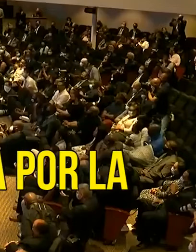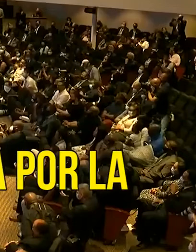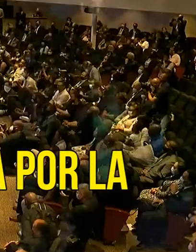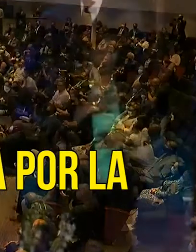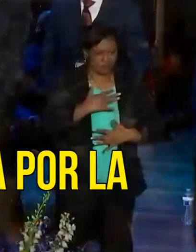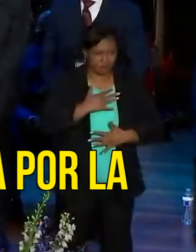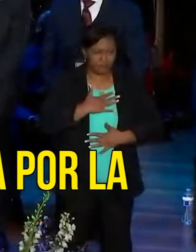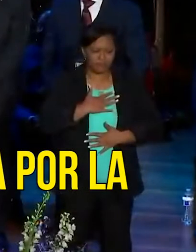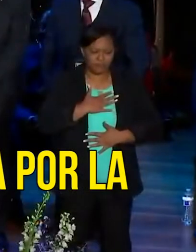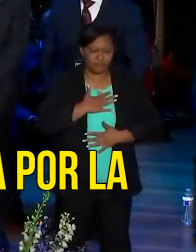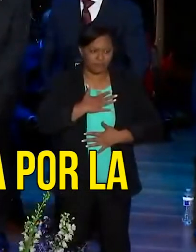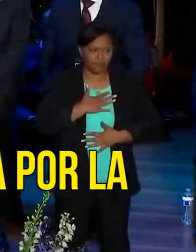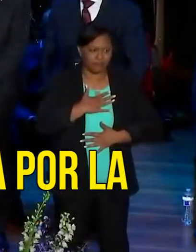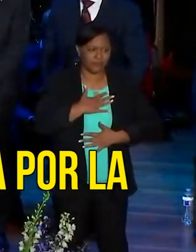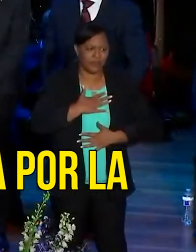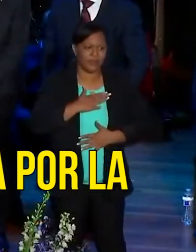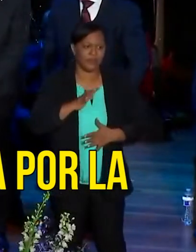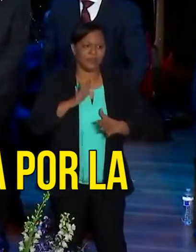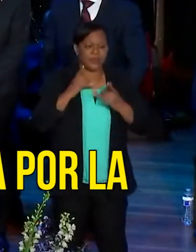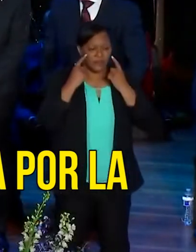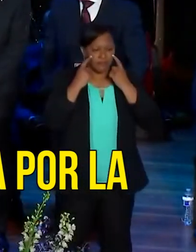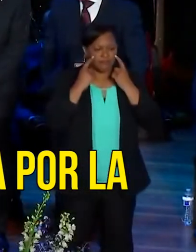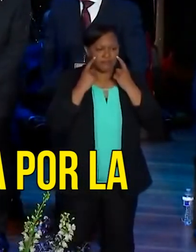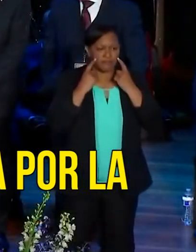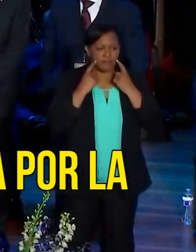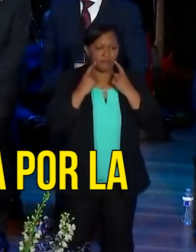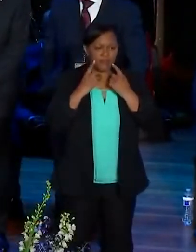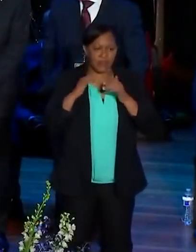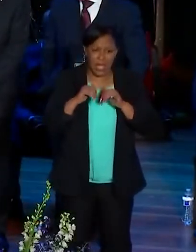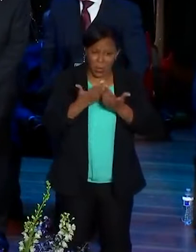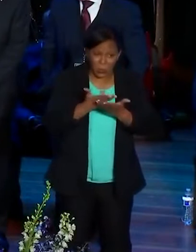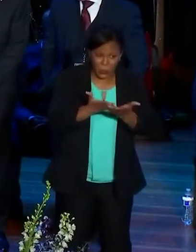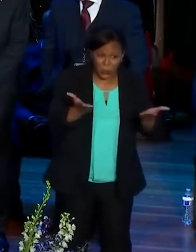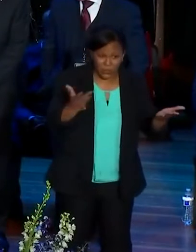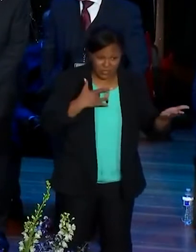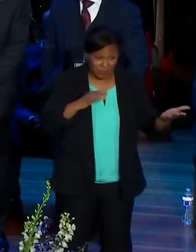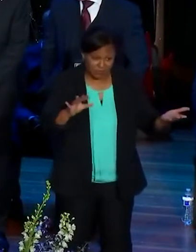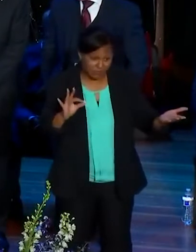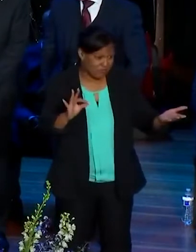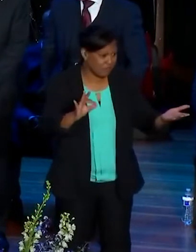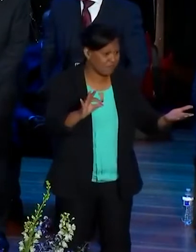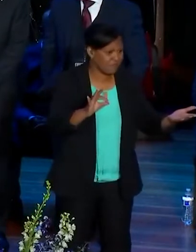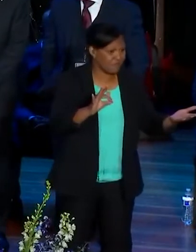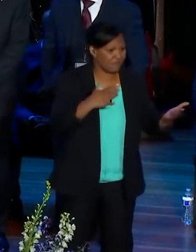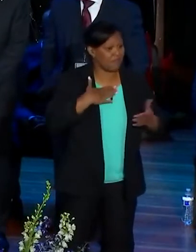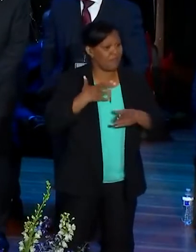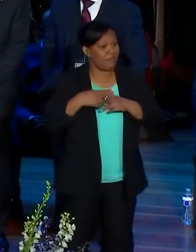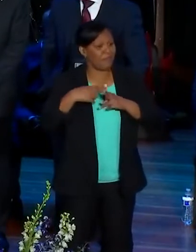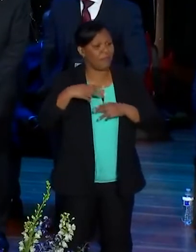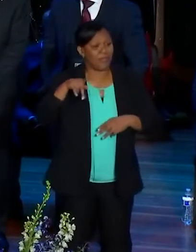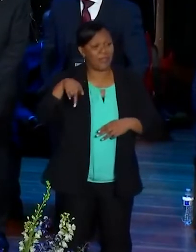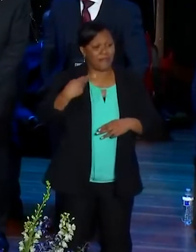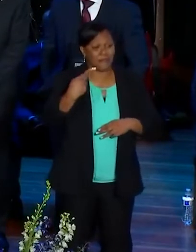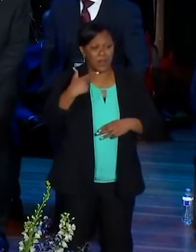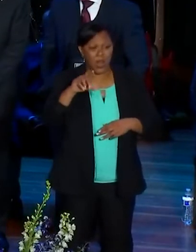por 8 minutos 46 segundos los asistentes a la primera ceremonia por la memoria de georges floyd se mantuvieron en silencio el tiempo que